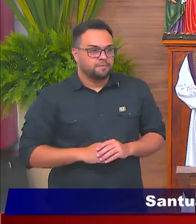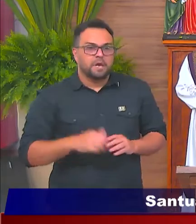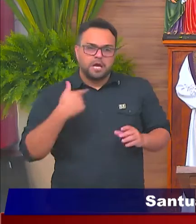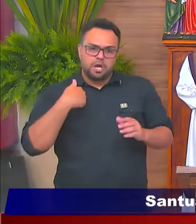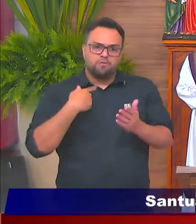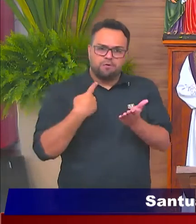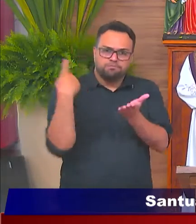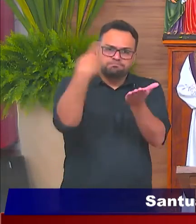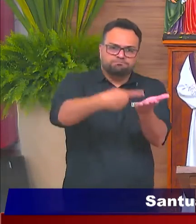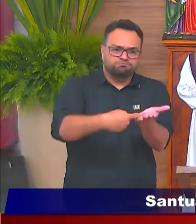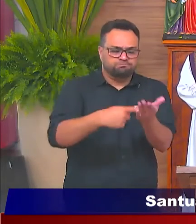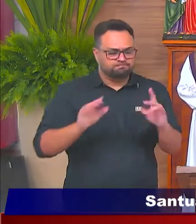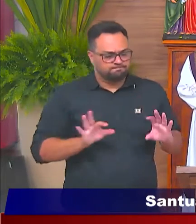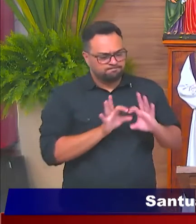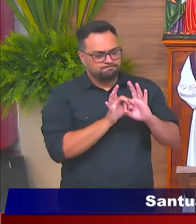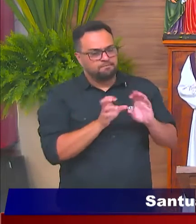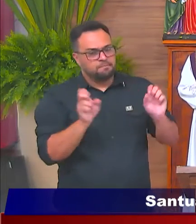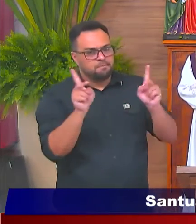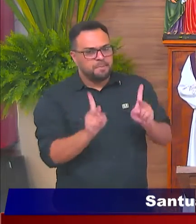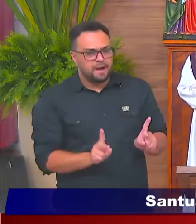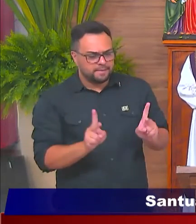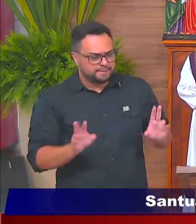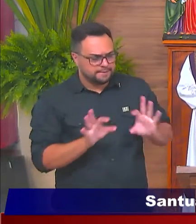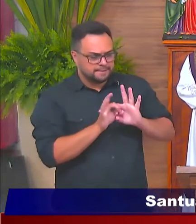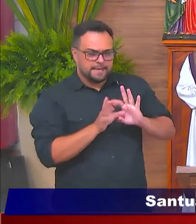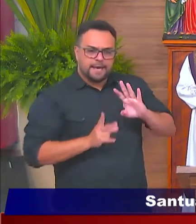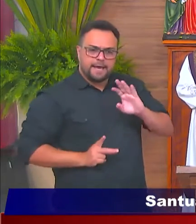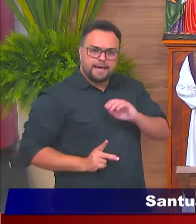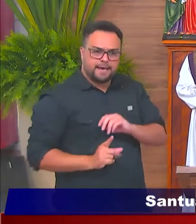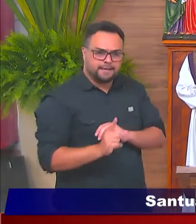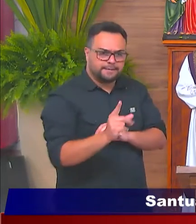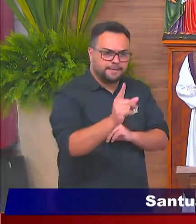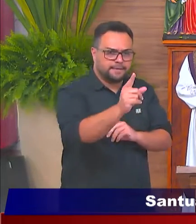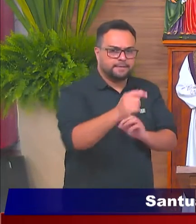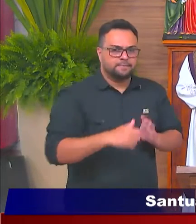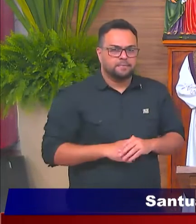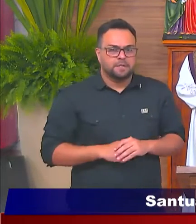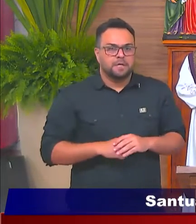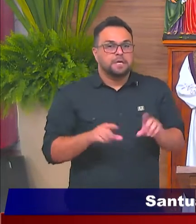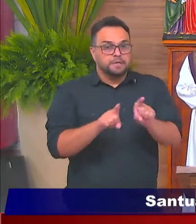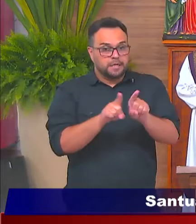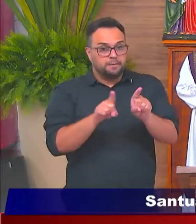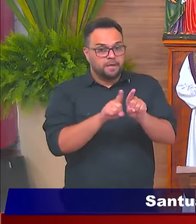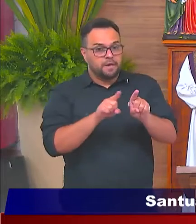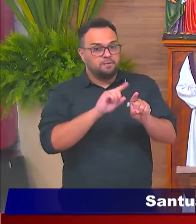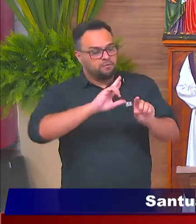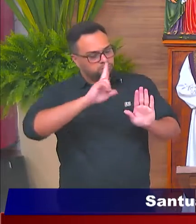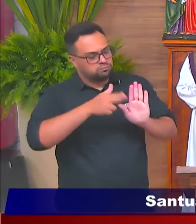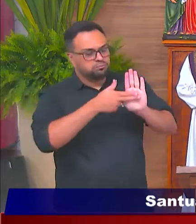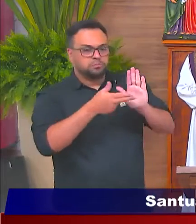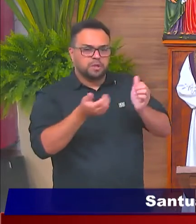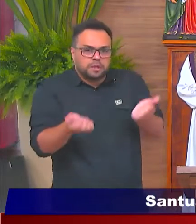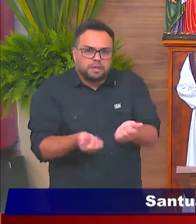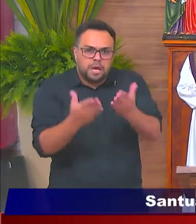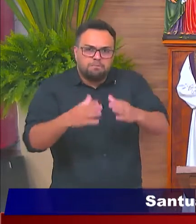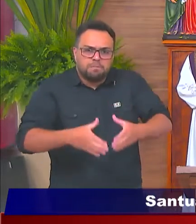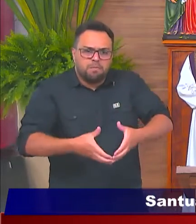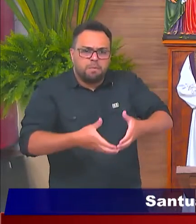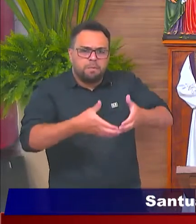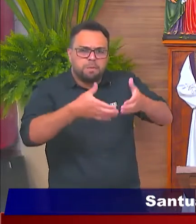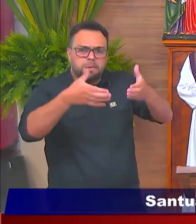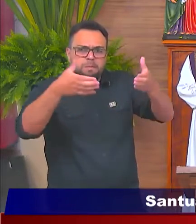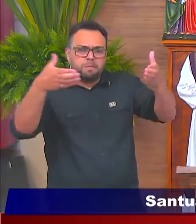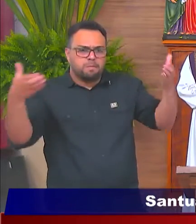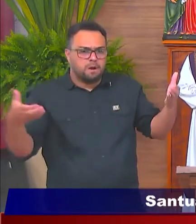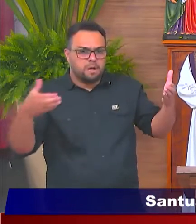de paz. Será uma aliança eterna. Eu os estabelecerei e multiplicarei. E no